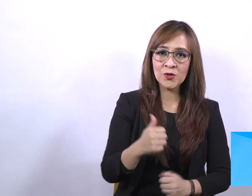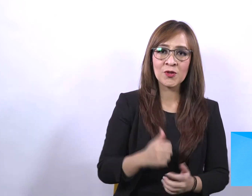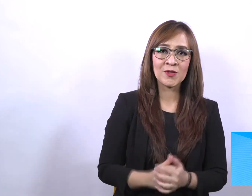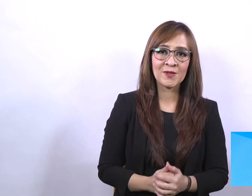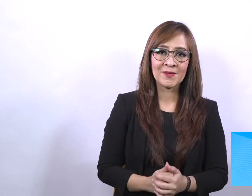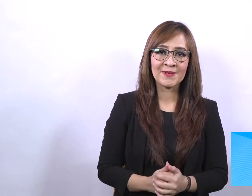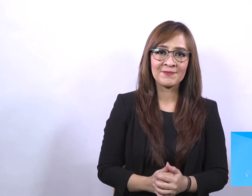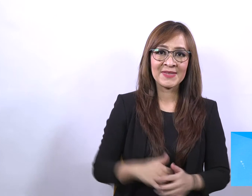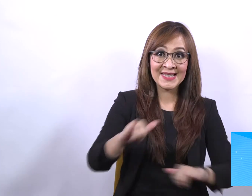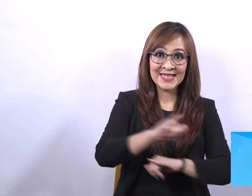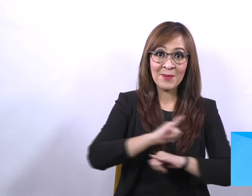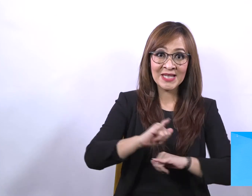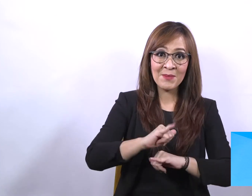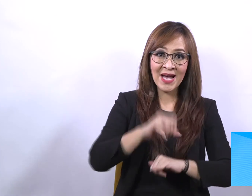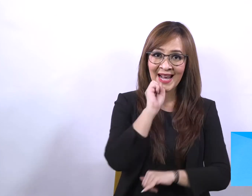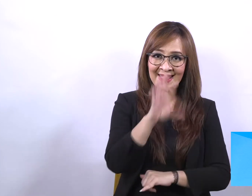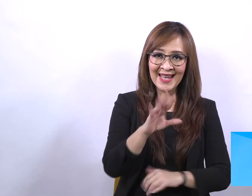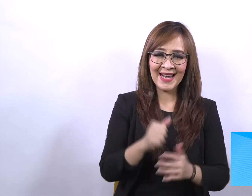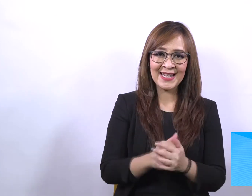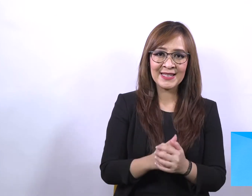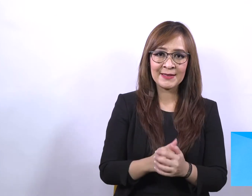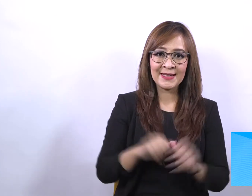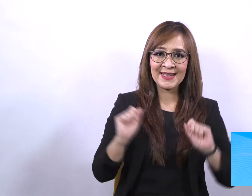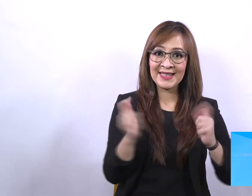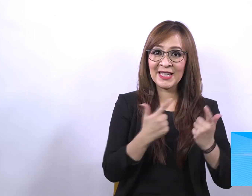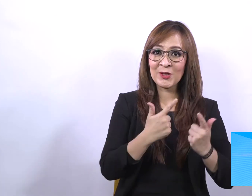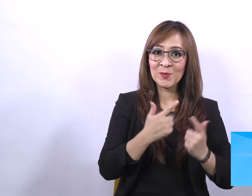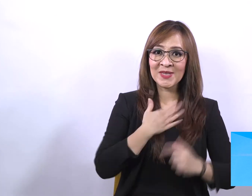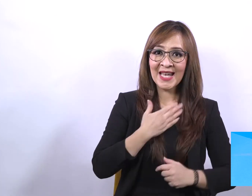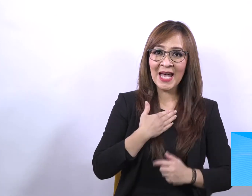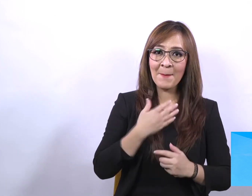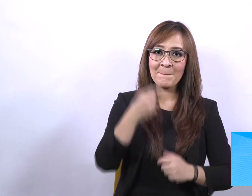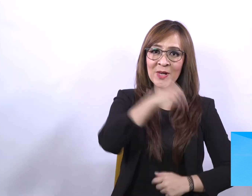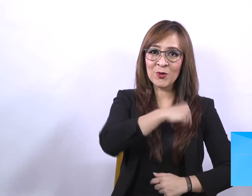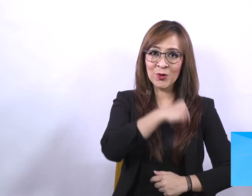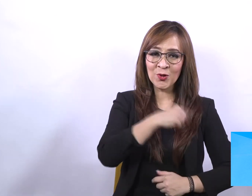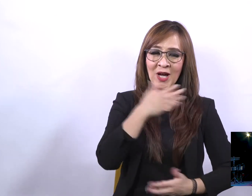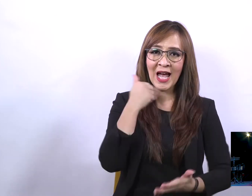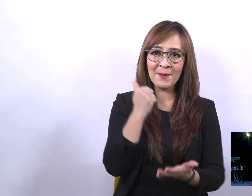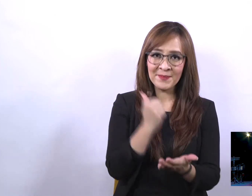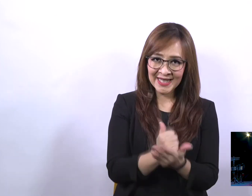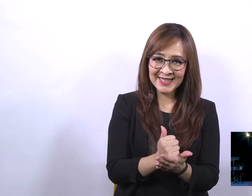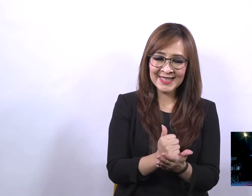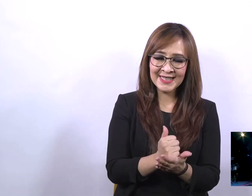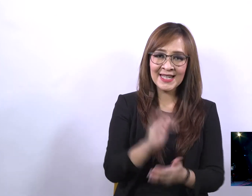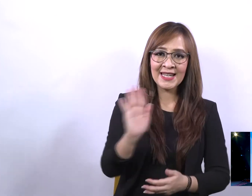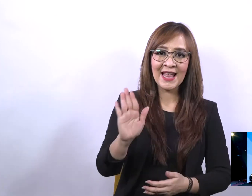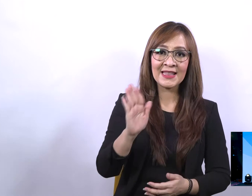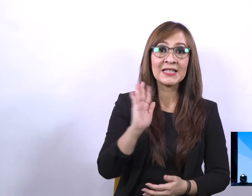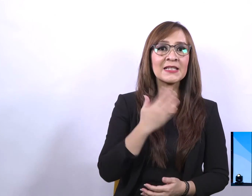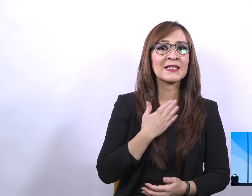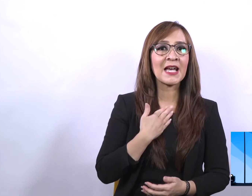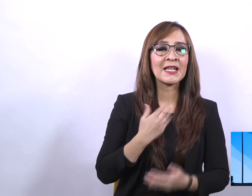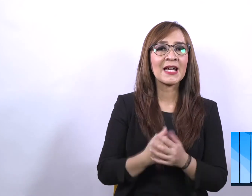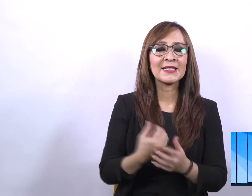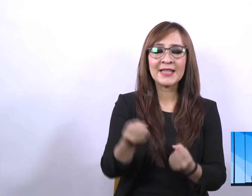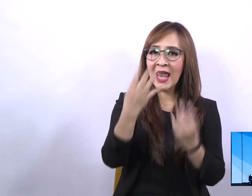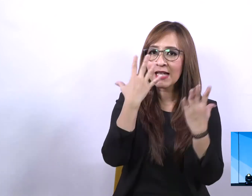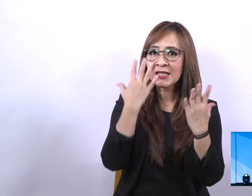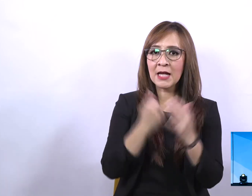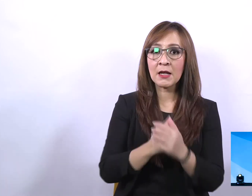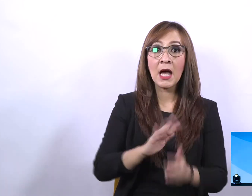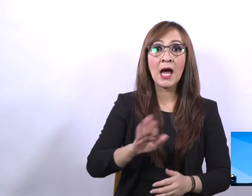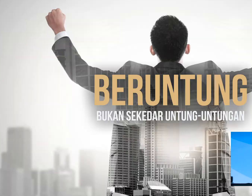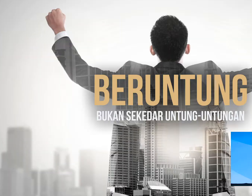hidup saya beruntung sama sambil masih hidup saya beruntung Amin nanti saya jelaskan apa artinya